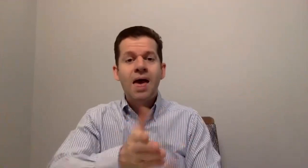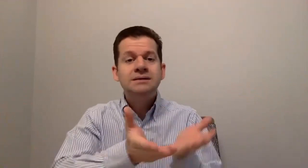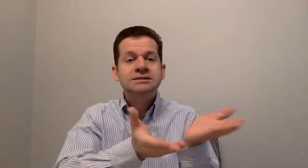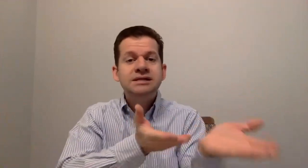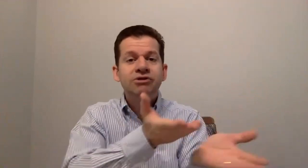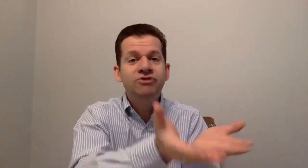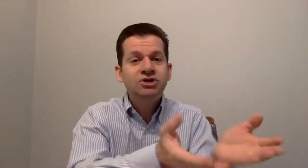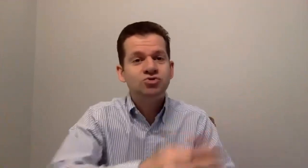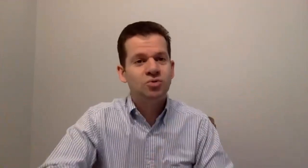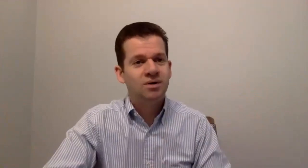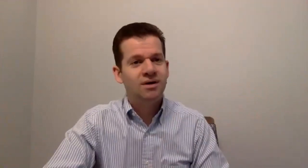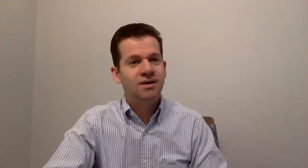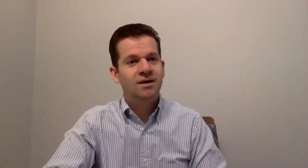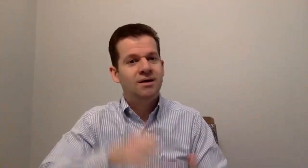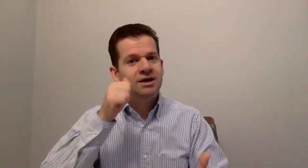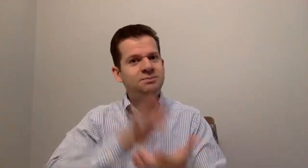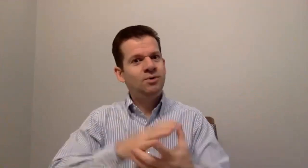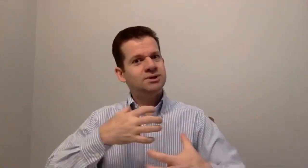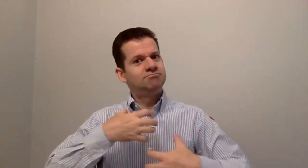É serviço. Esposa,